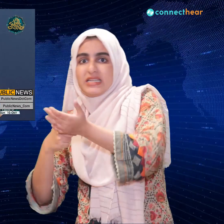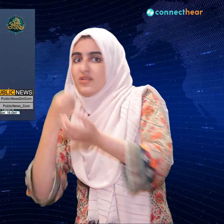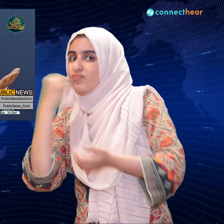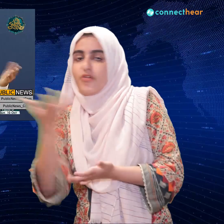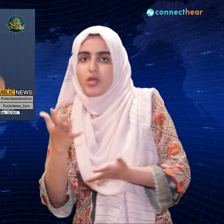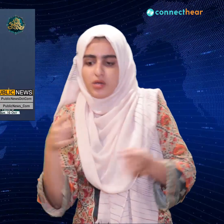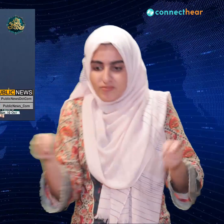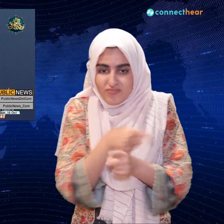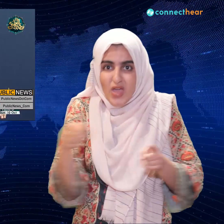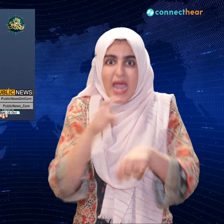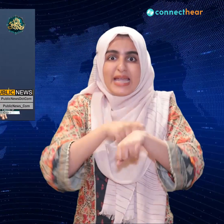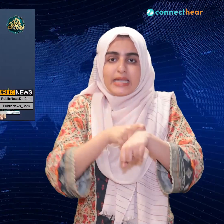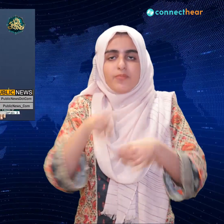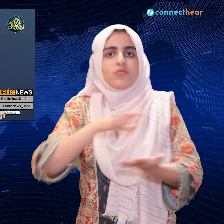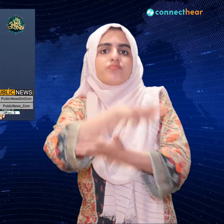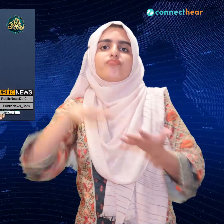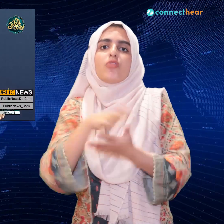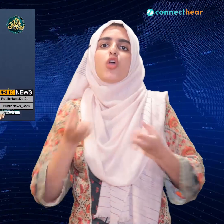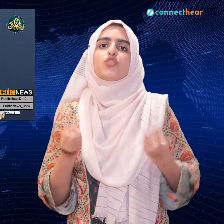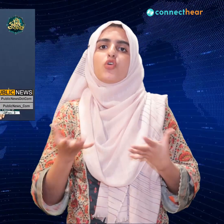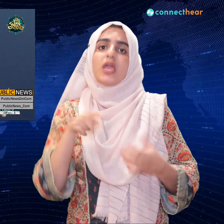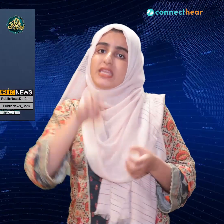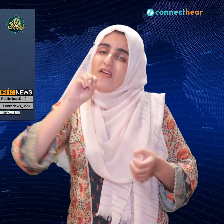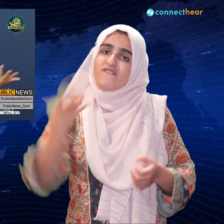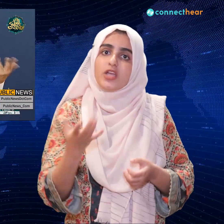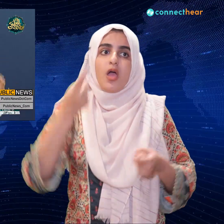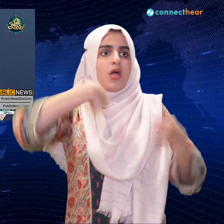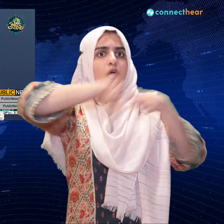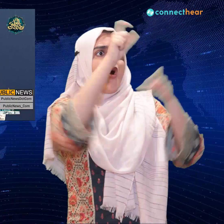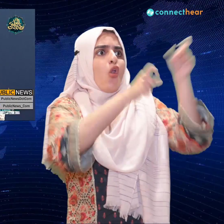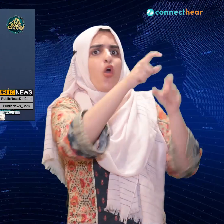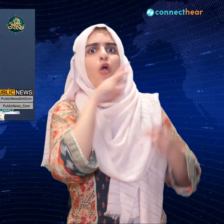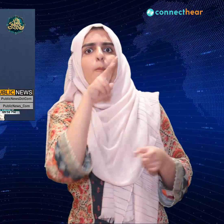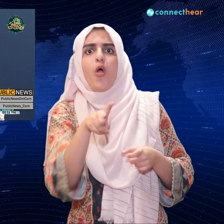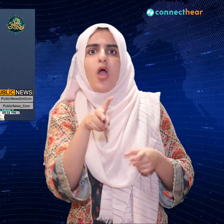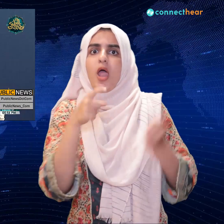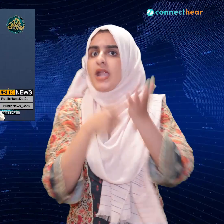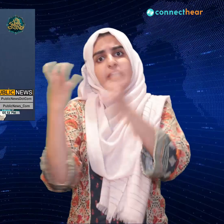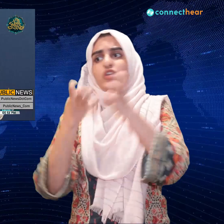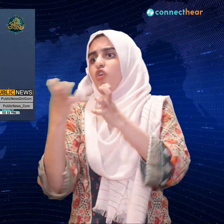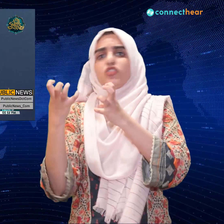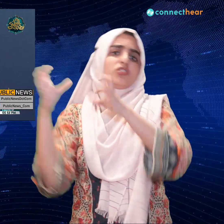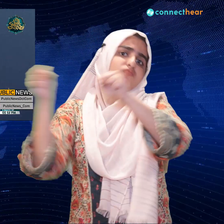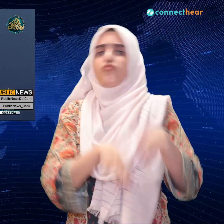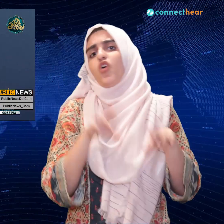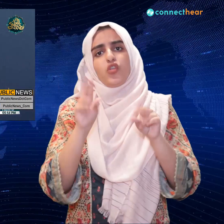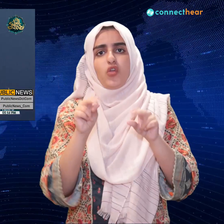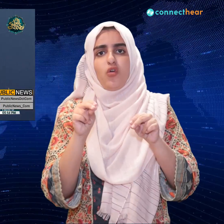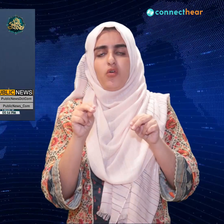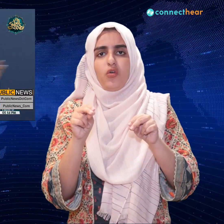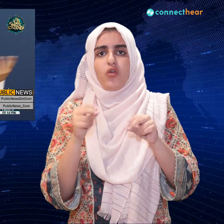لے آئے. ہم پوری کوشش کر. وہی لوگ جو سارا وقت دھاندلی کہتے ہیں وہ کہہ رہے ہیں یہ ٹیکنالوجی نہ لے کے آؤ. میں جب کرکٹ کھیلتا